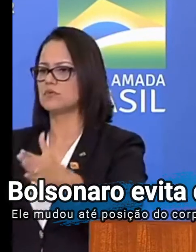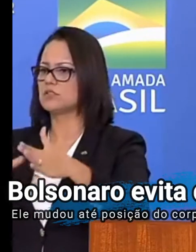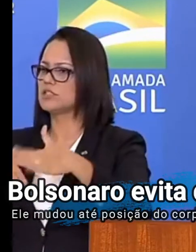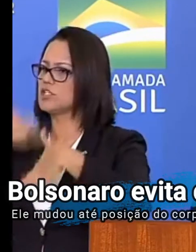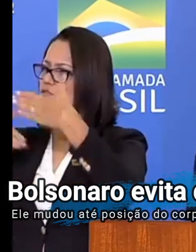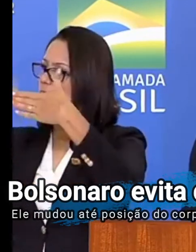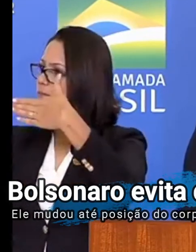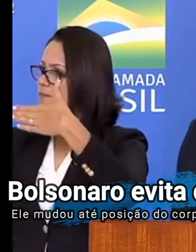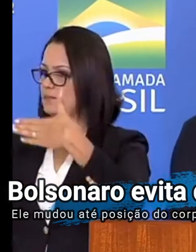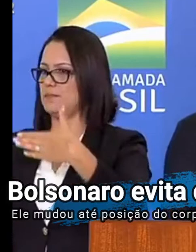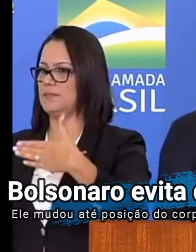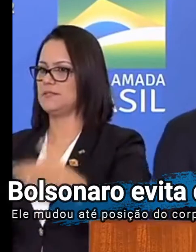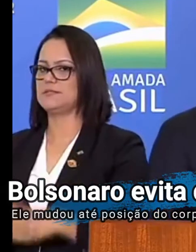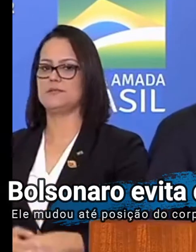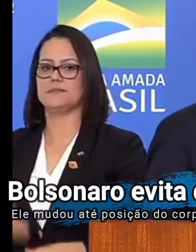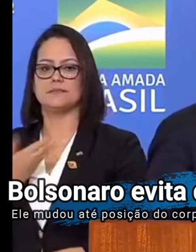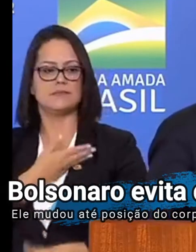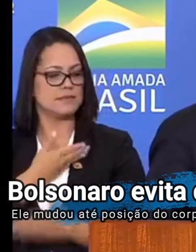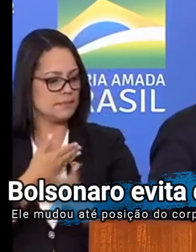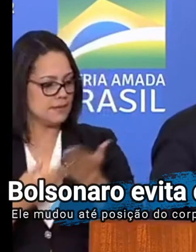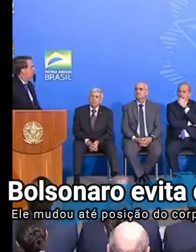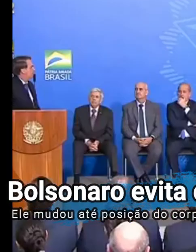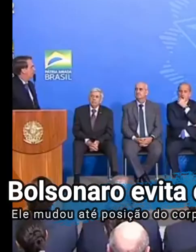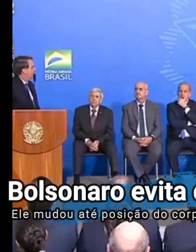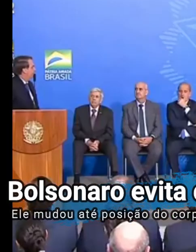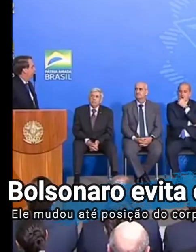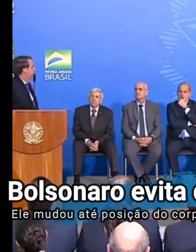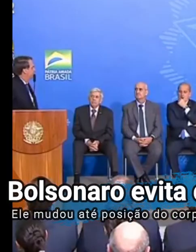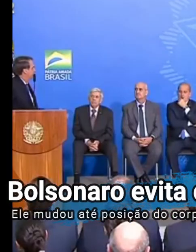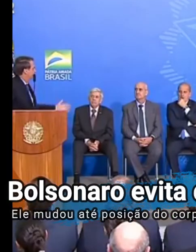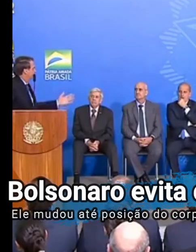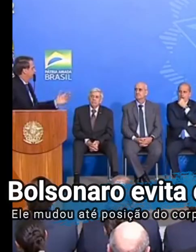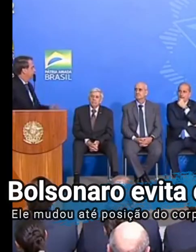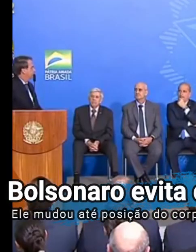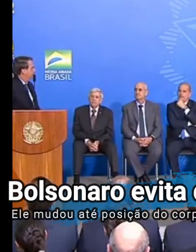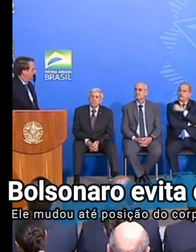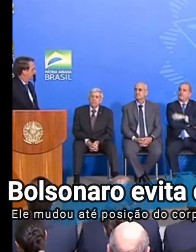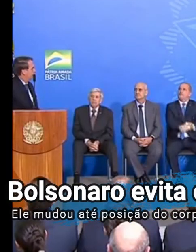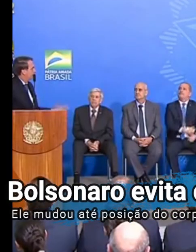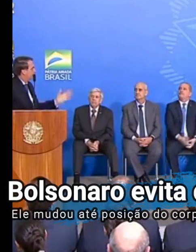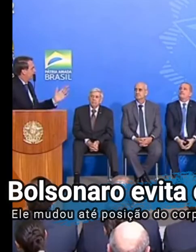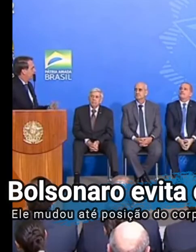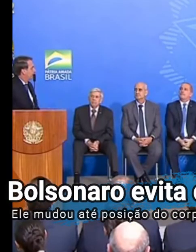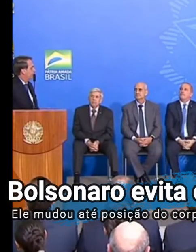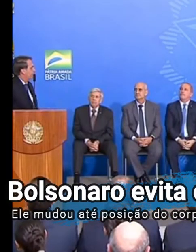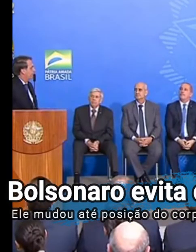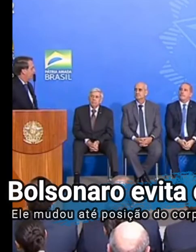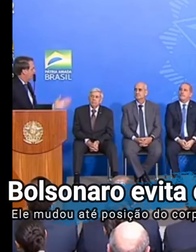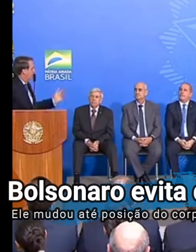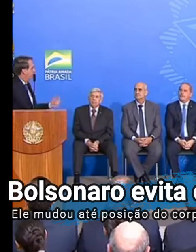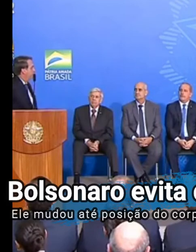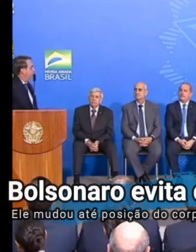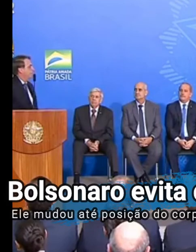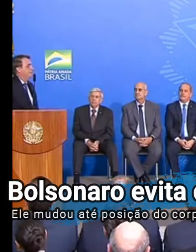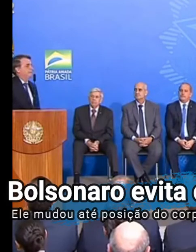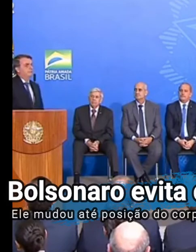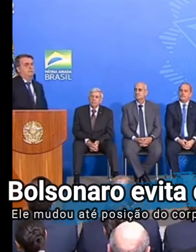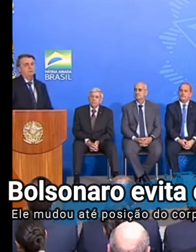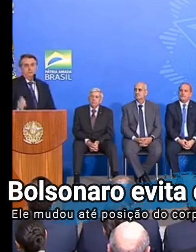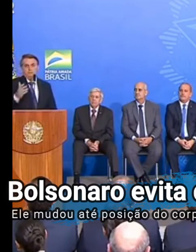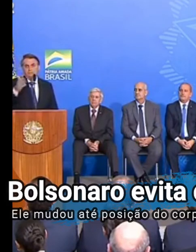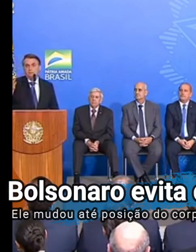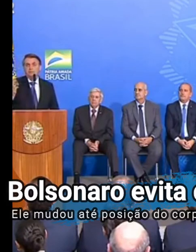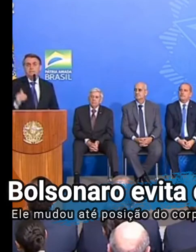brasil meus amigos ministro libanês especial à vontade aqui fernanda